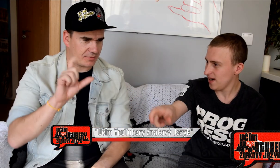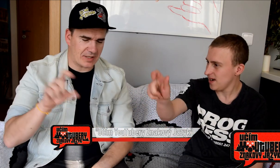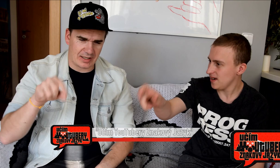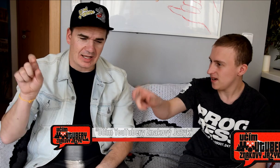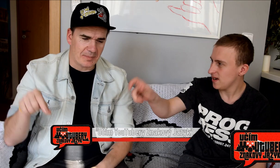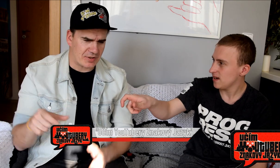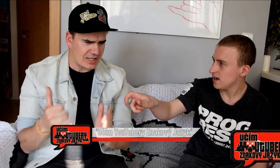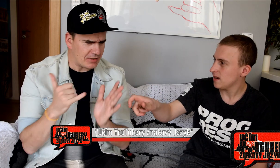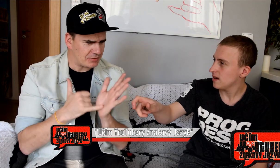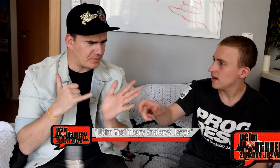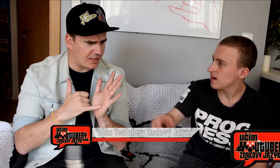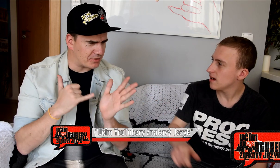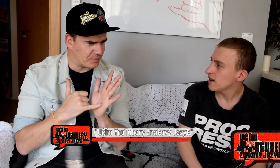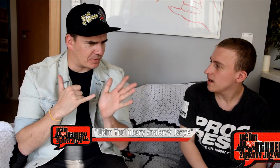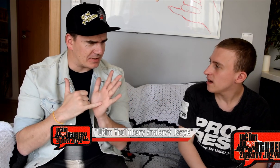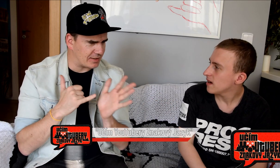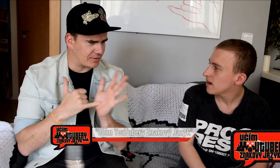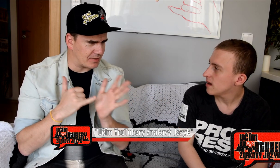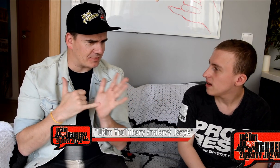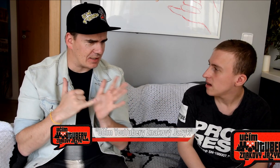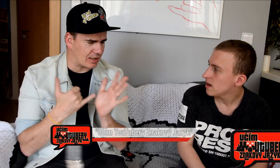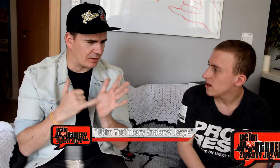YouTubery. Proč je youtubery dost podobný se slovem kau?